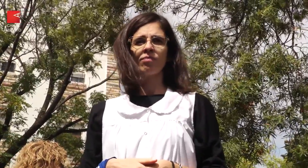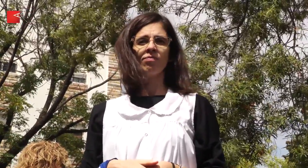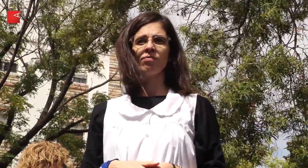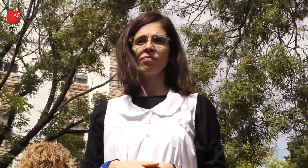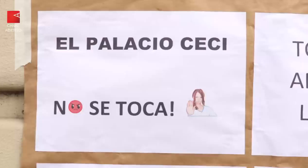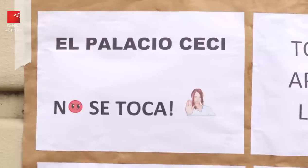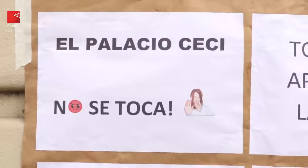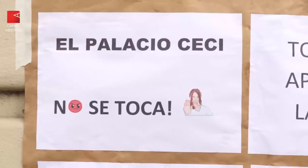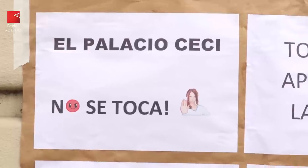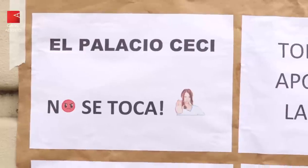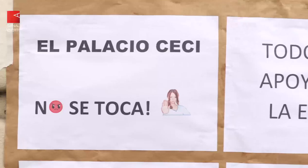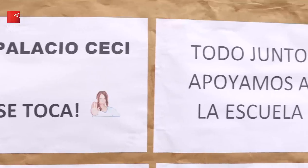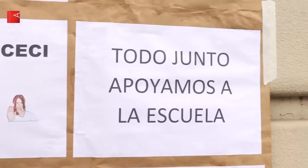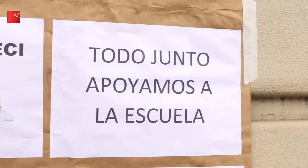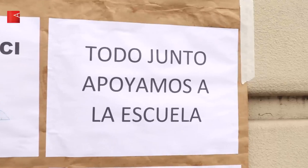hablar.